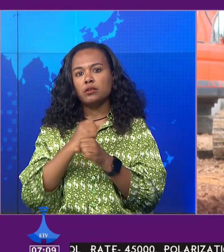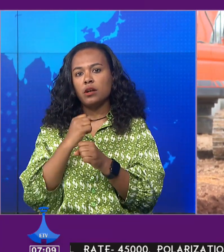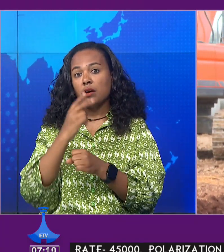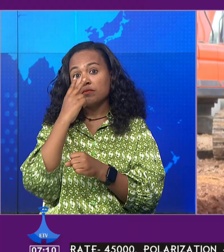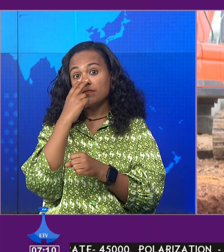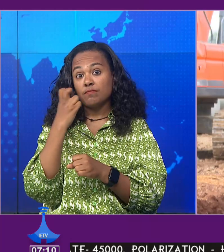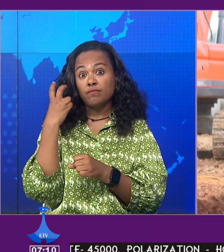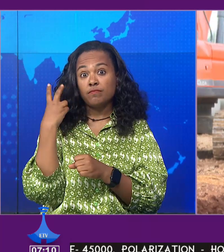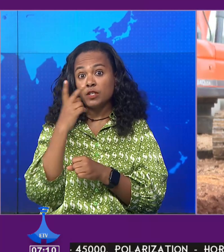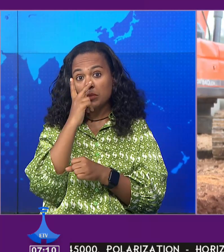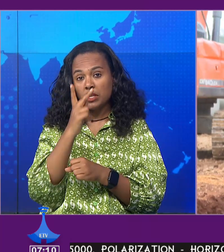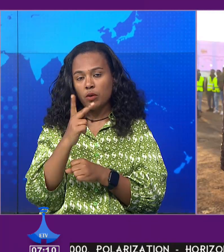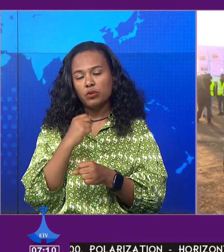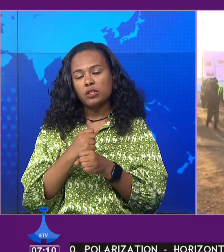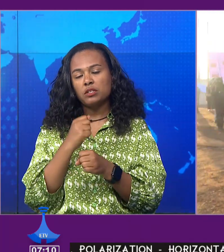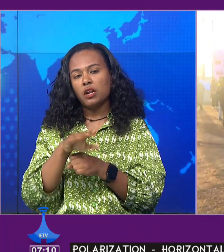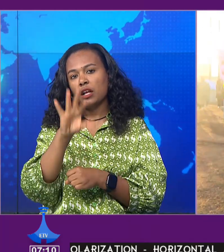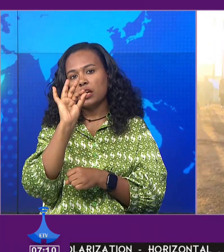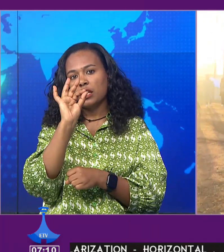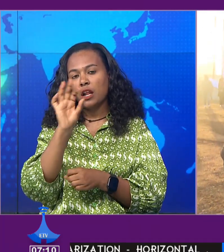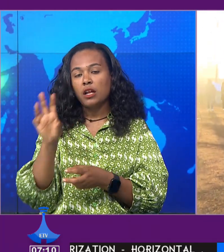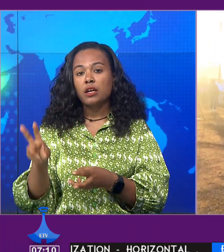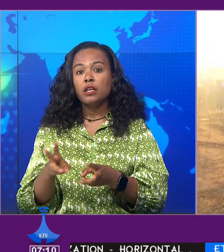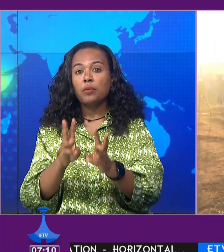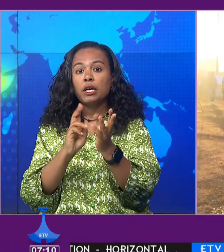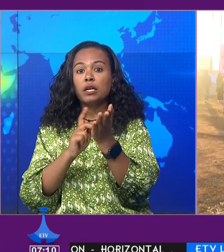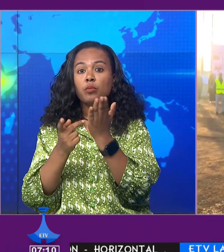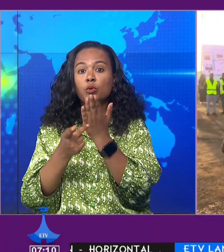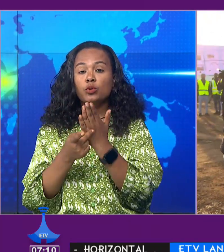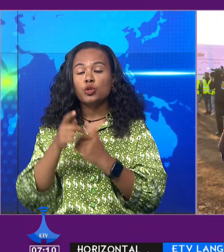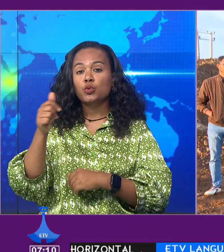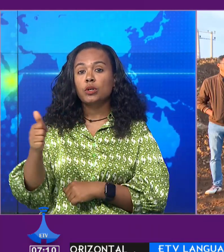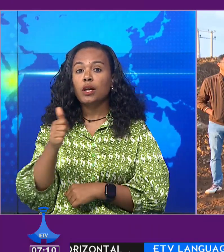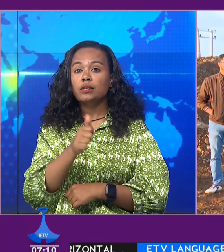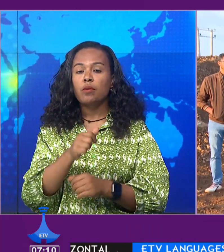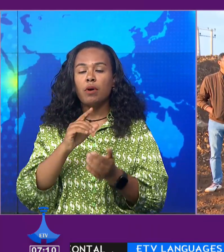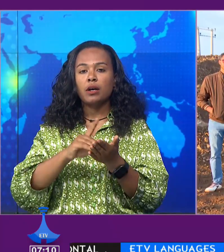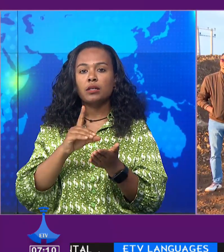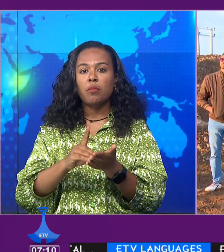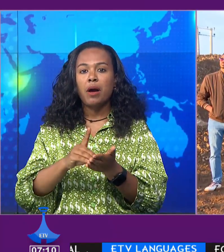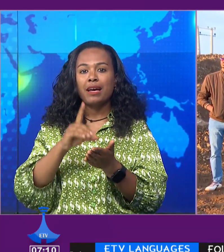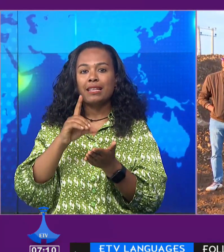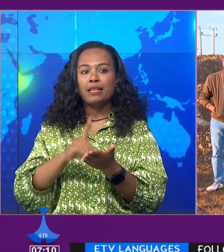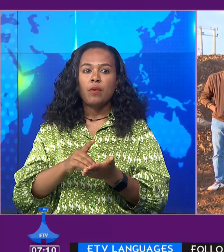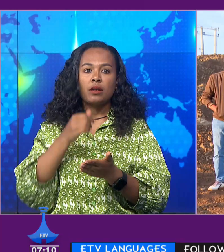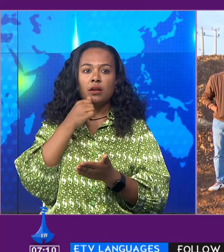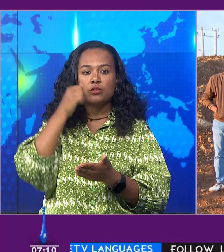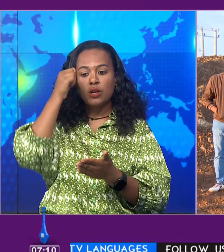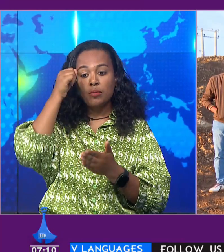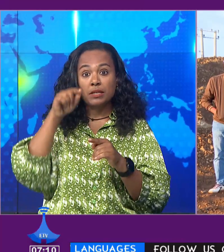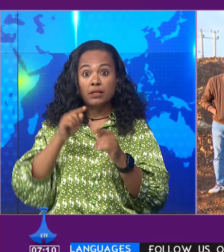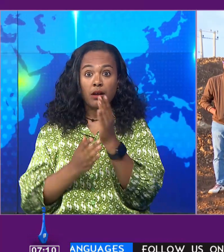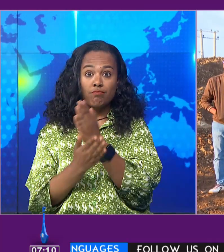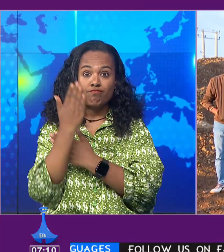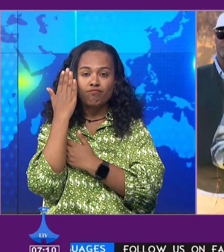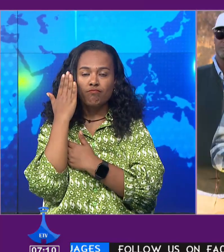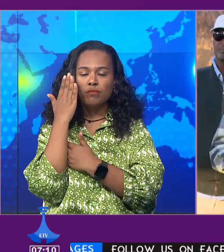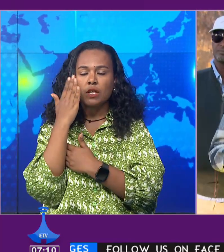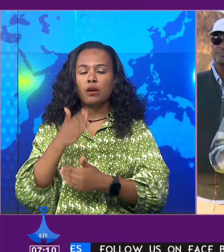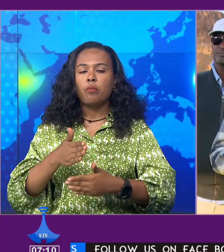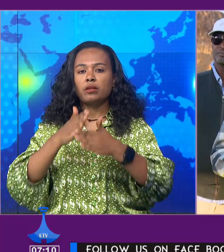መልኩ እየተሰራ ይገኛል። የመንገድ ፕሮጀክቱንም የአዲስ አበባ ከተማ ከንቲባ አዳነች አቤቤ ዛሬ ማለዳ ላይ